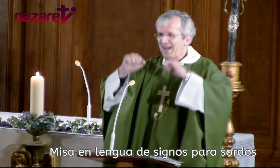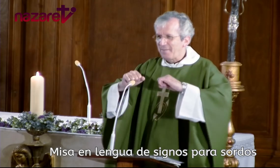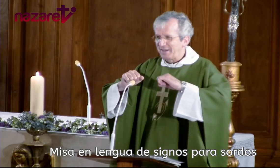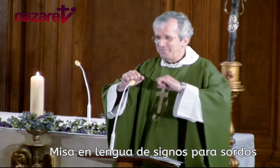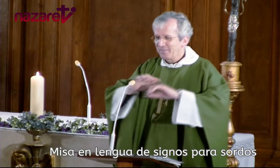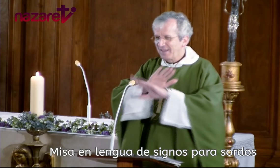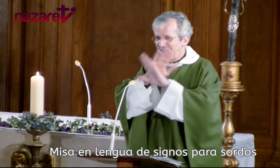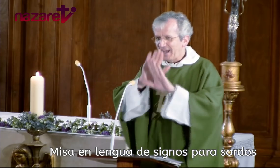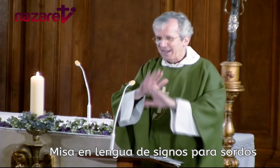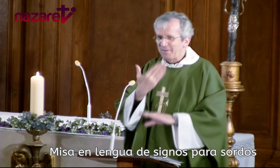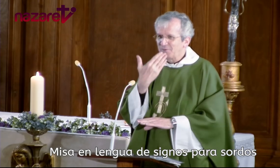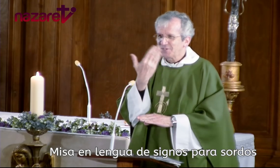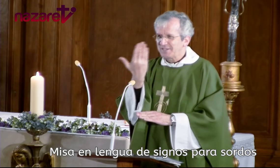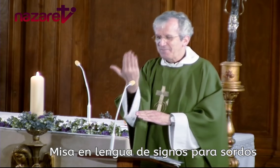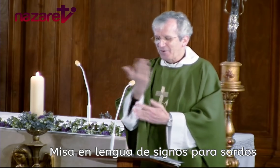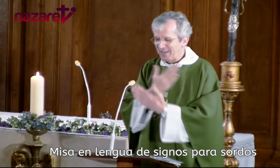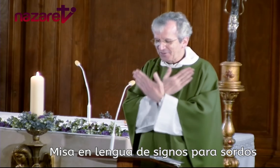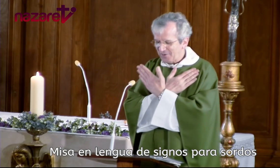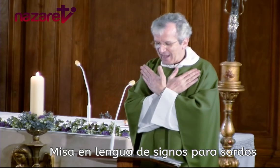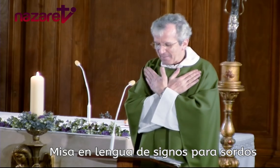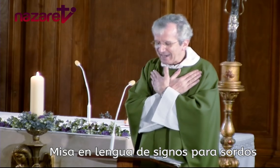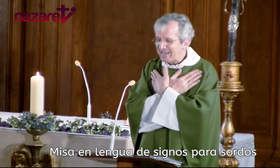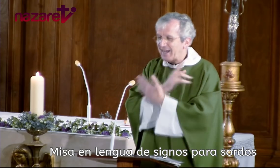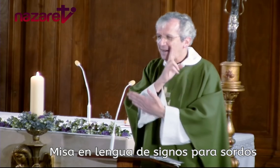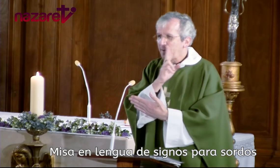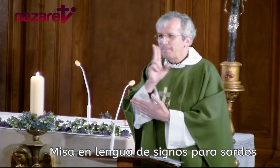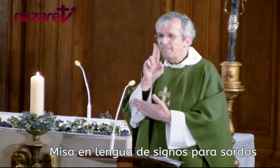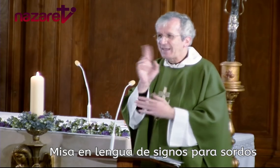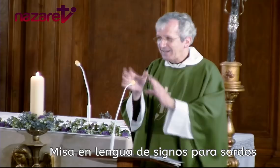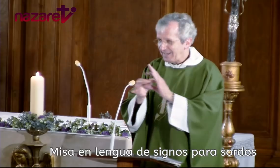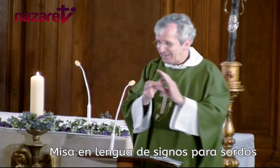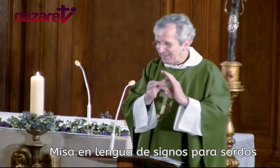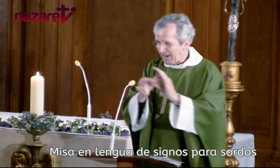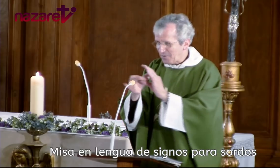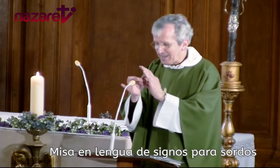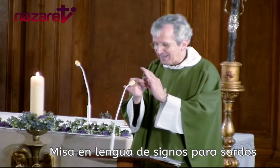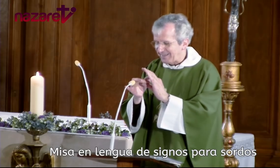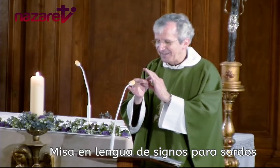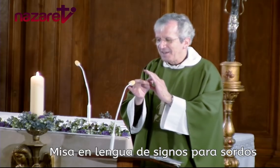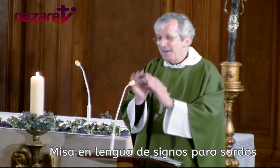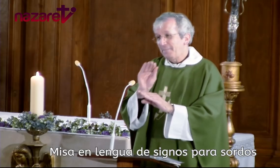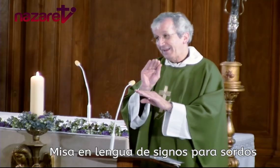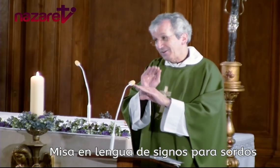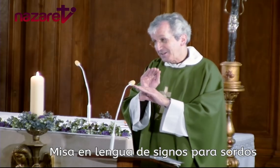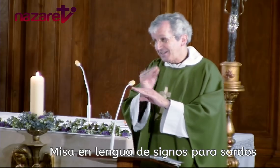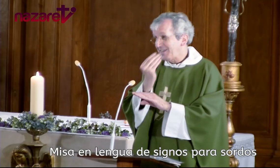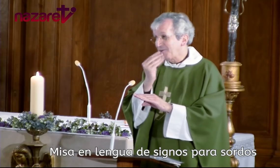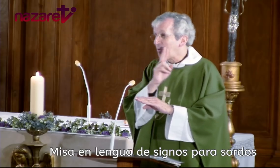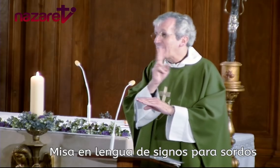Amén. Acabamos invocando a María, Madre de la Unidad, para que nos enseñe como buena